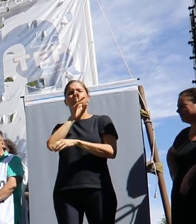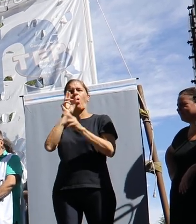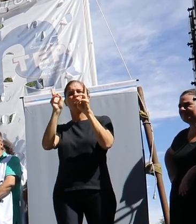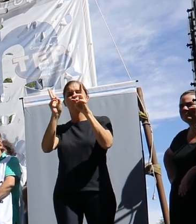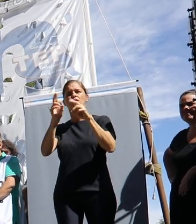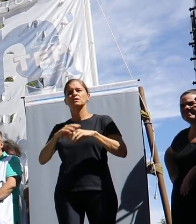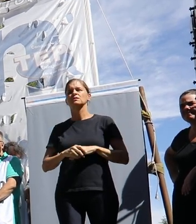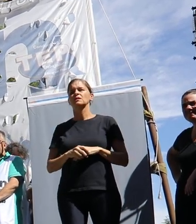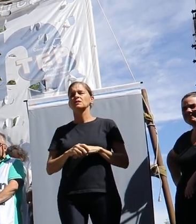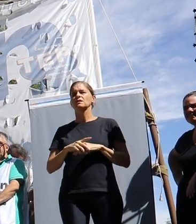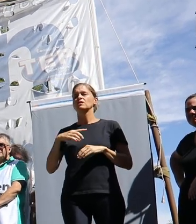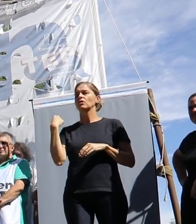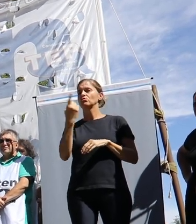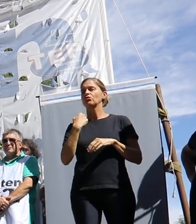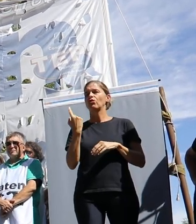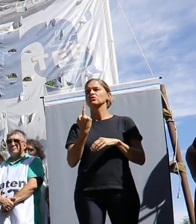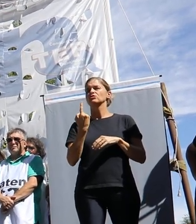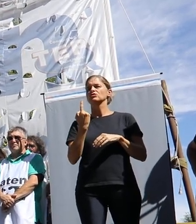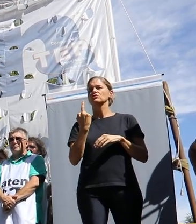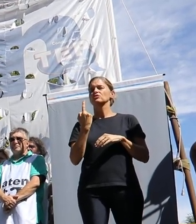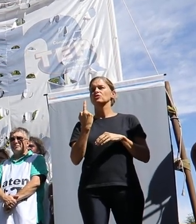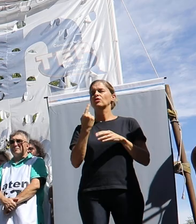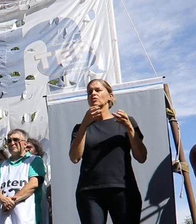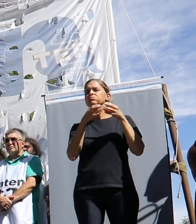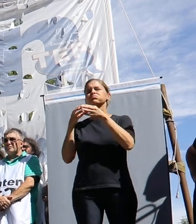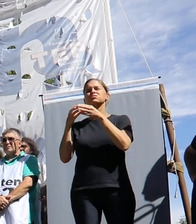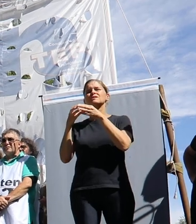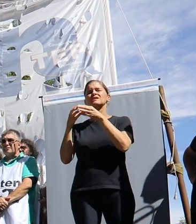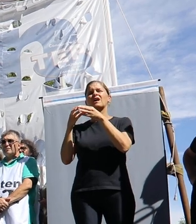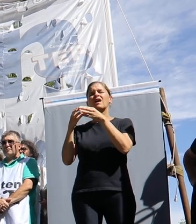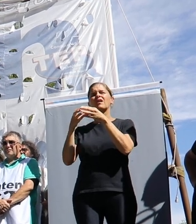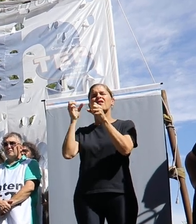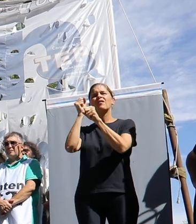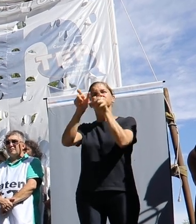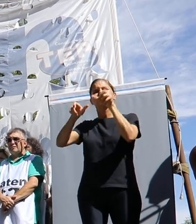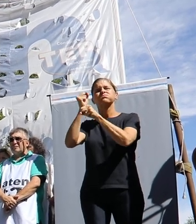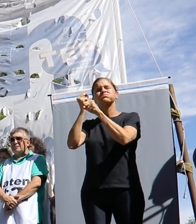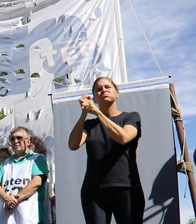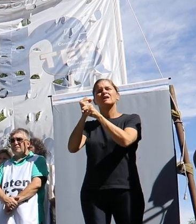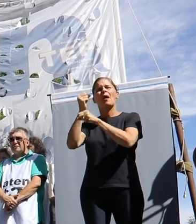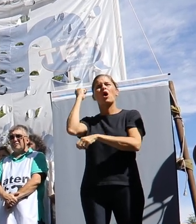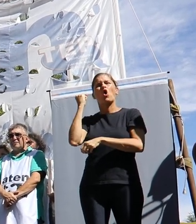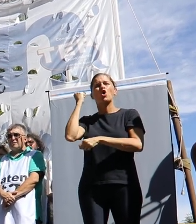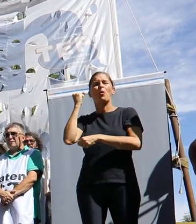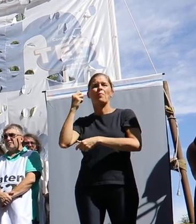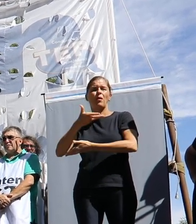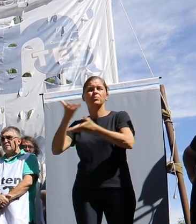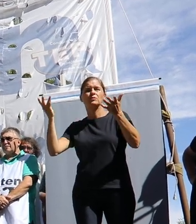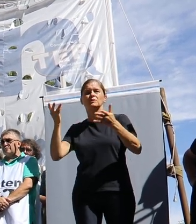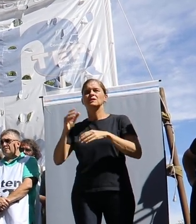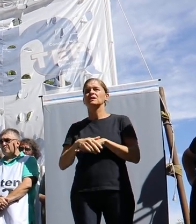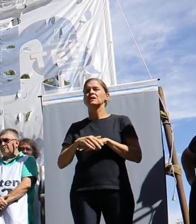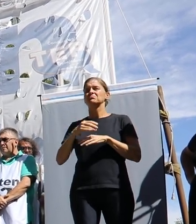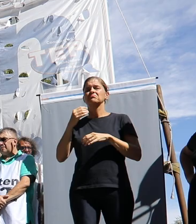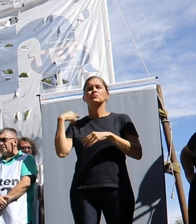docentes nosotros que somos de la Unión de trabajadores de la economía popular los que nos ganamos el mango todos los días y que nuestros pibes y nuestras